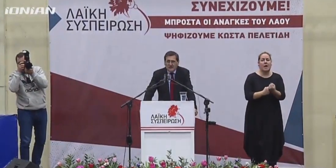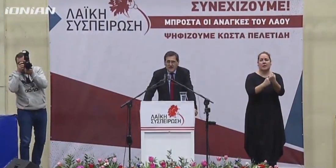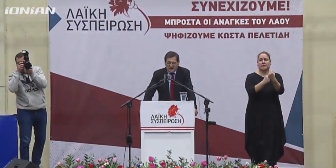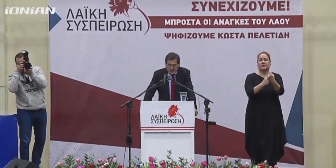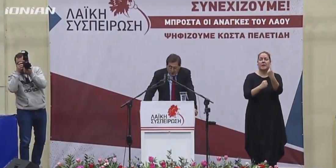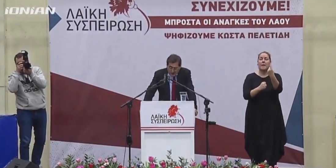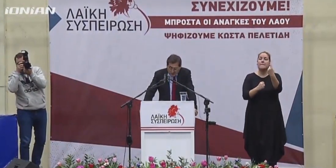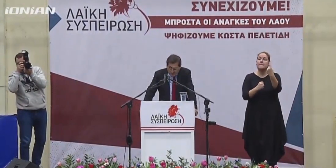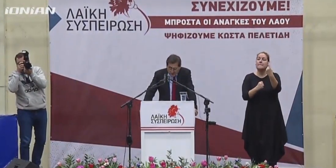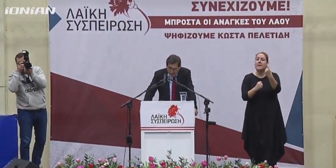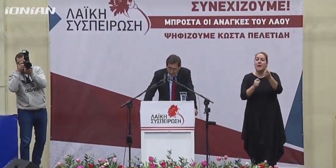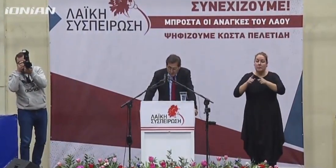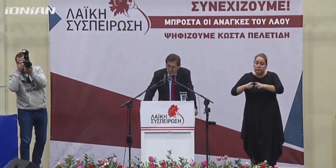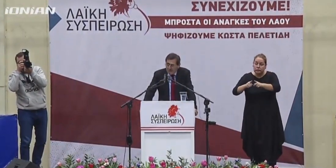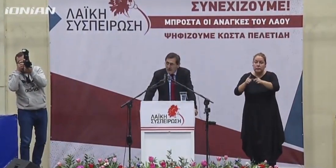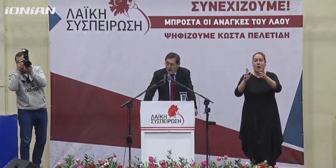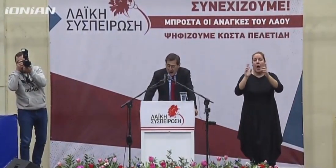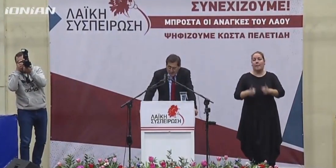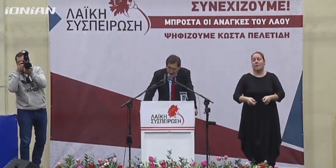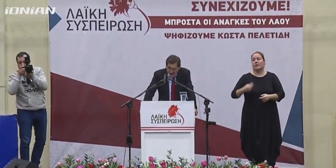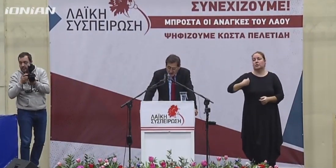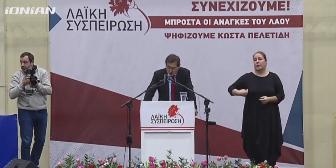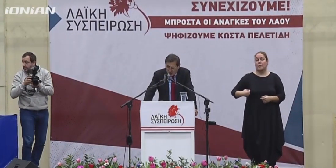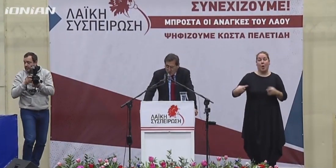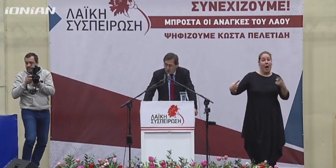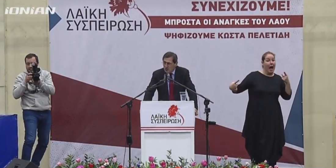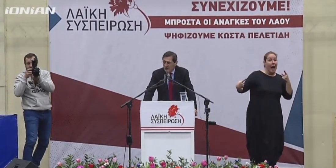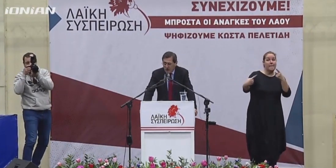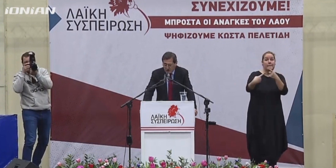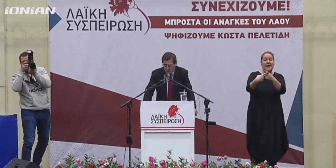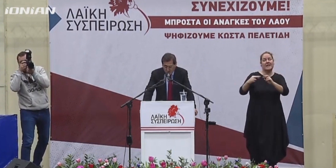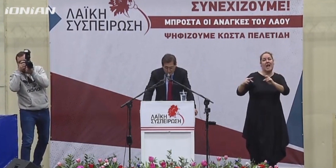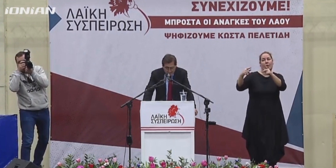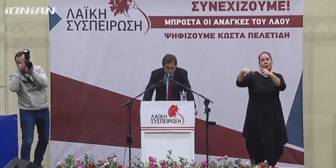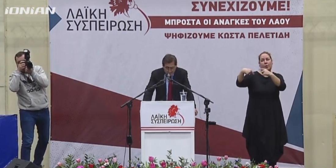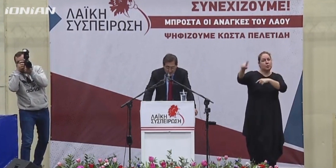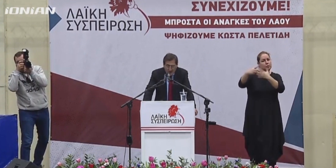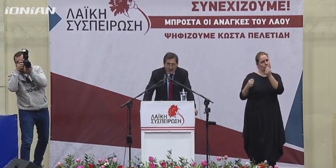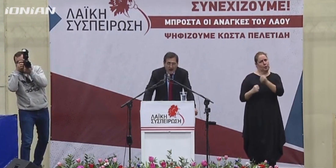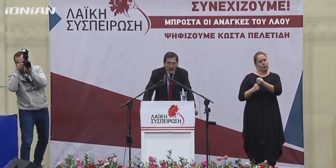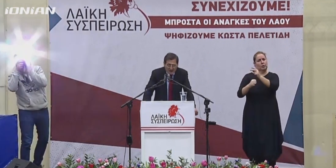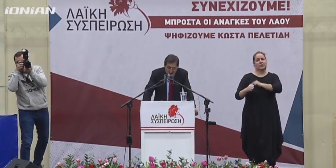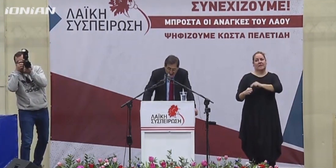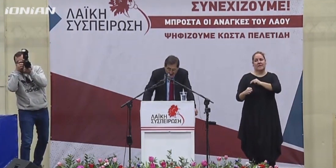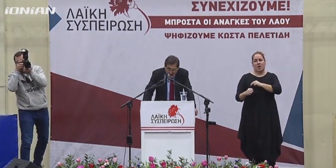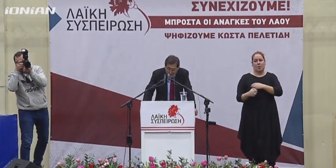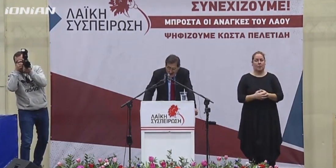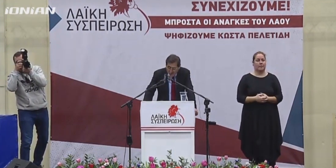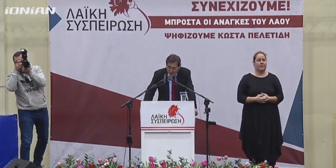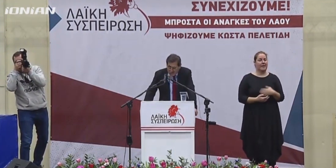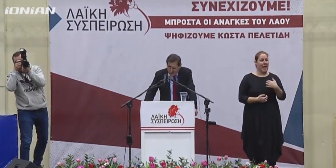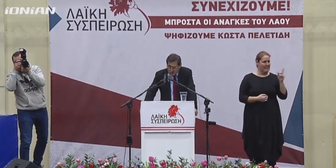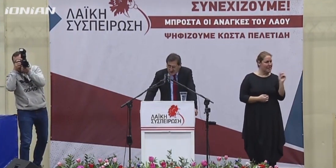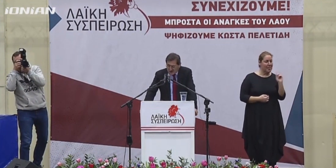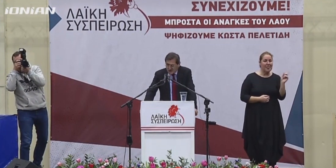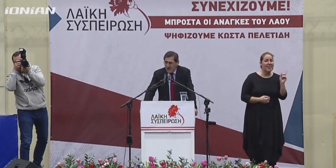μια ασυμβίβαστη πορεία του Δήμου απέναντι στους εχθρούς των συμφερόντων του. Δεν ήμασταν τα καλά